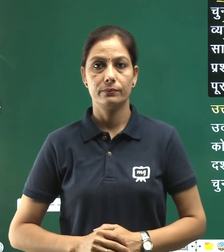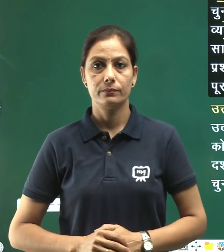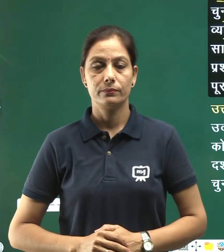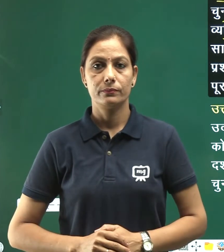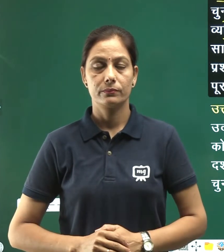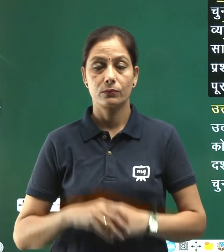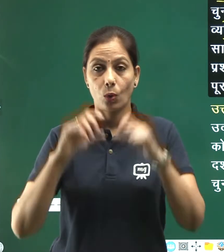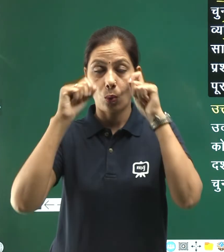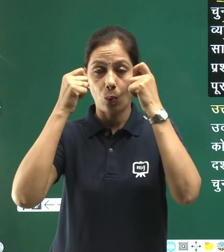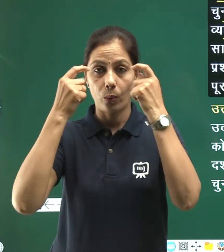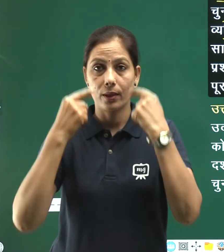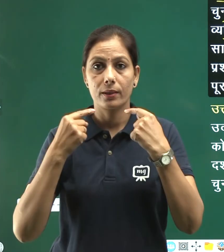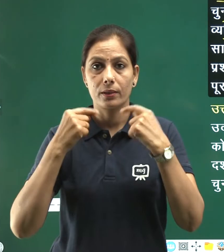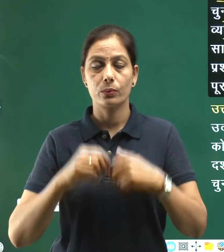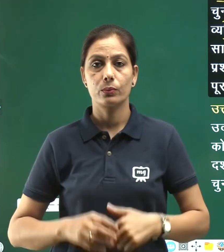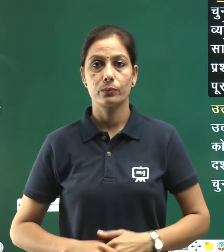रोने लगे तो